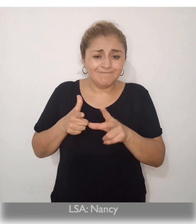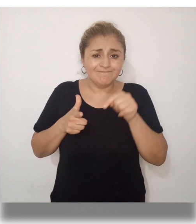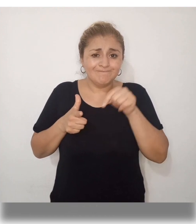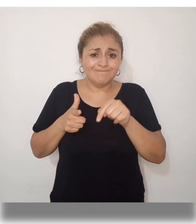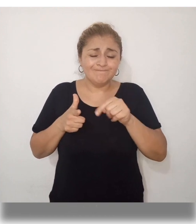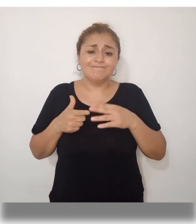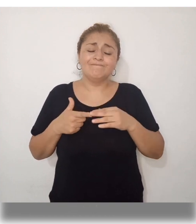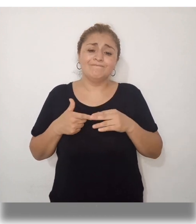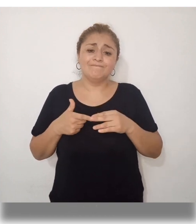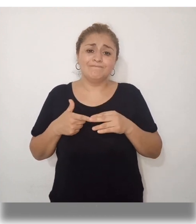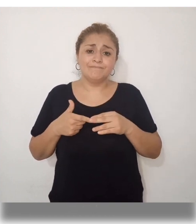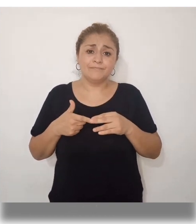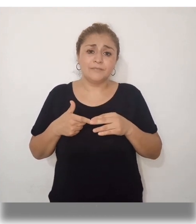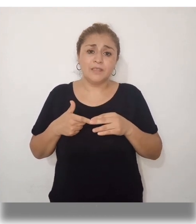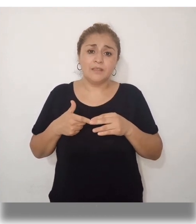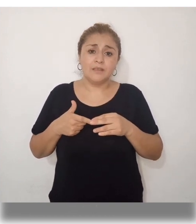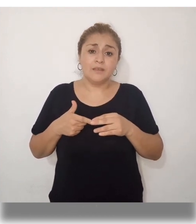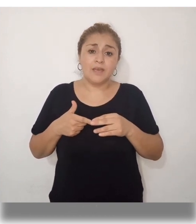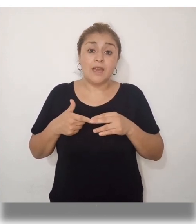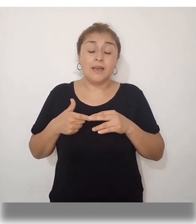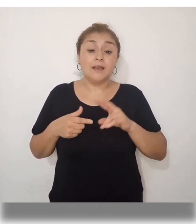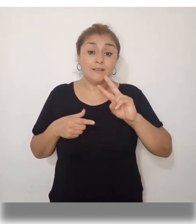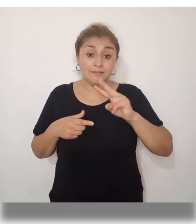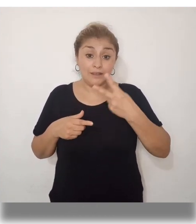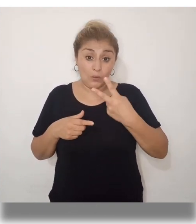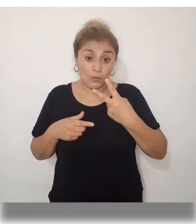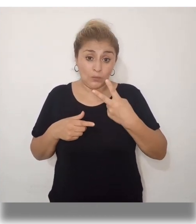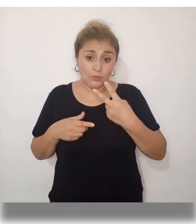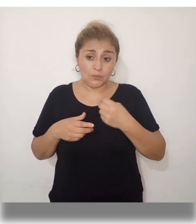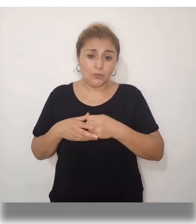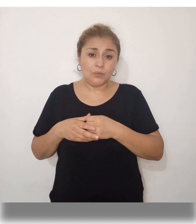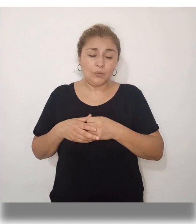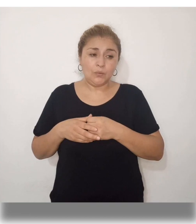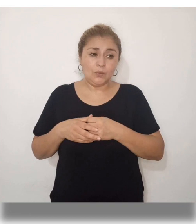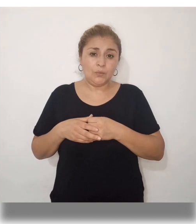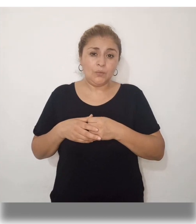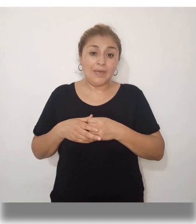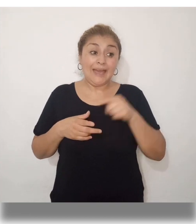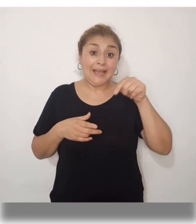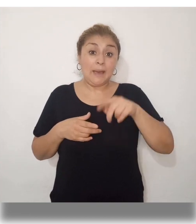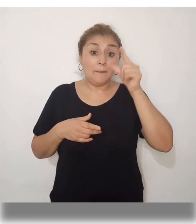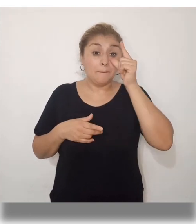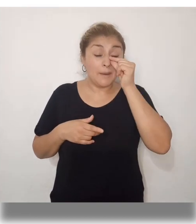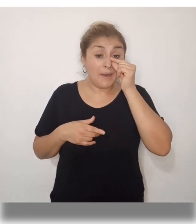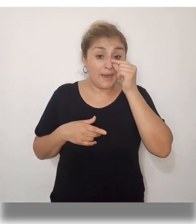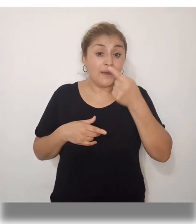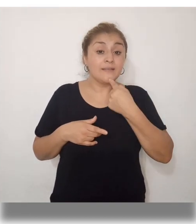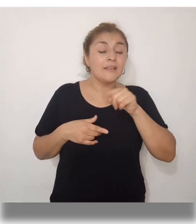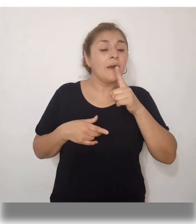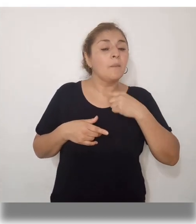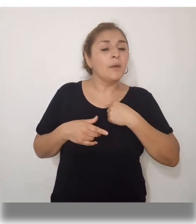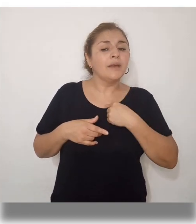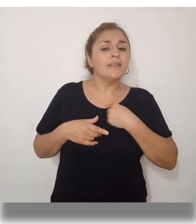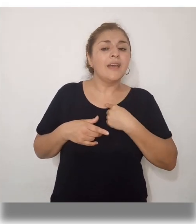con él lo segundo que le dice el padre en esta respuesta es